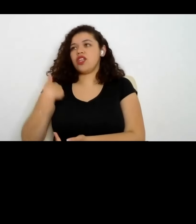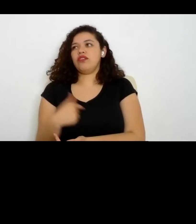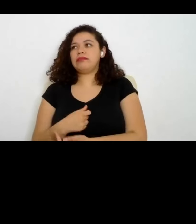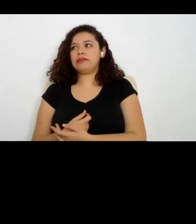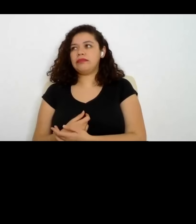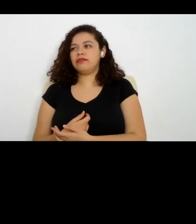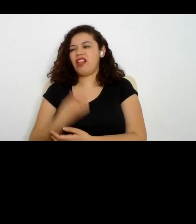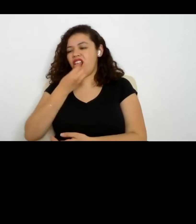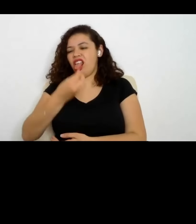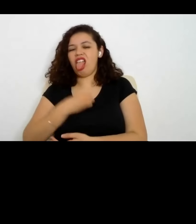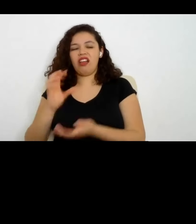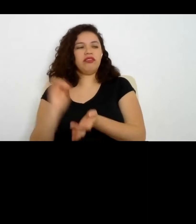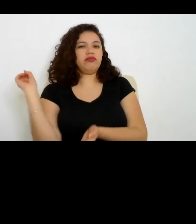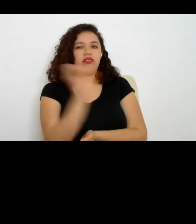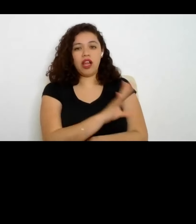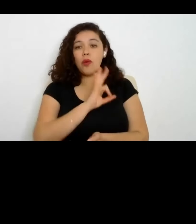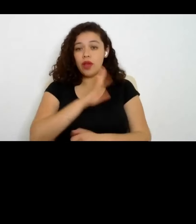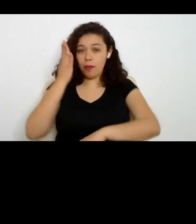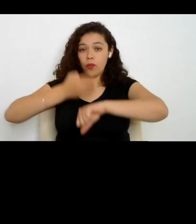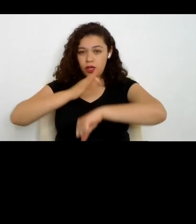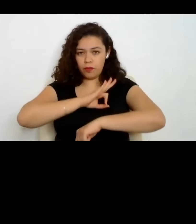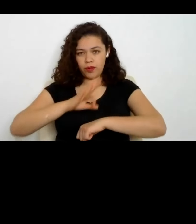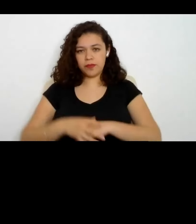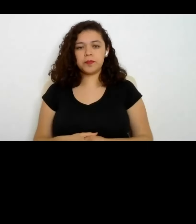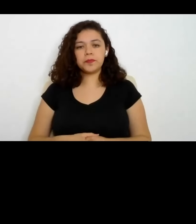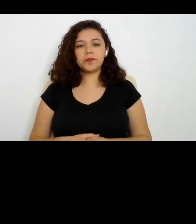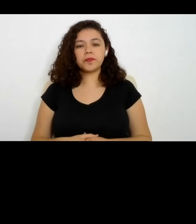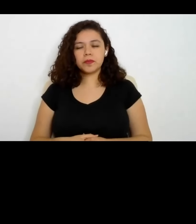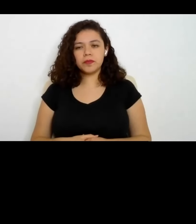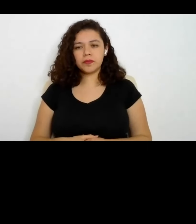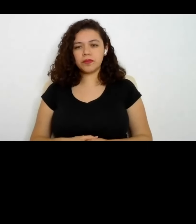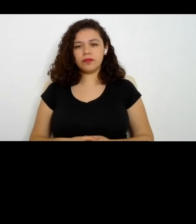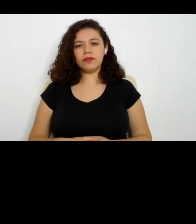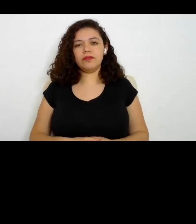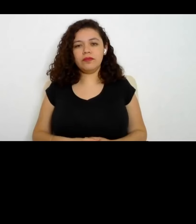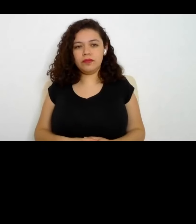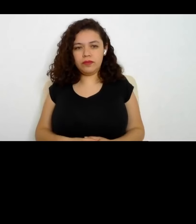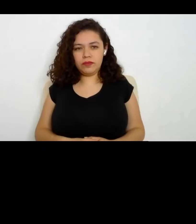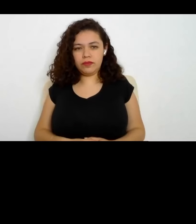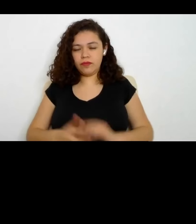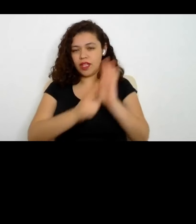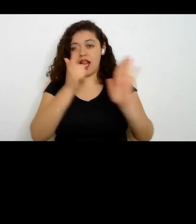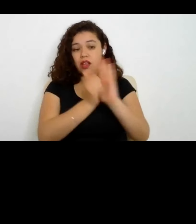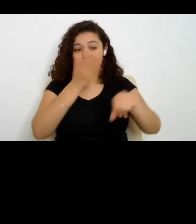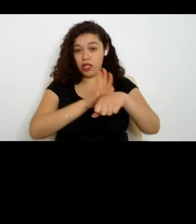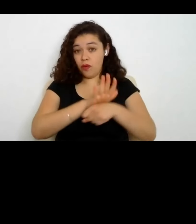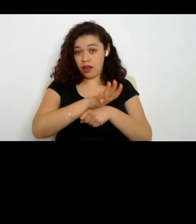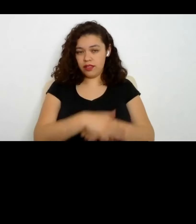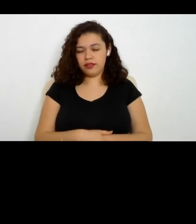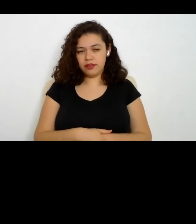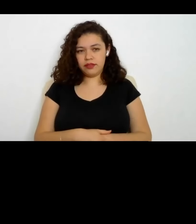todas estas conductas pueden generar sanciones. ¿Y cuáles son las sanciones que prevé la ley? Bueno, pues puede ir desde